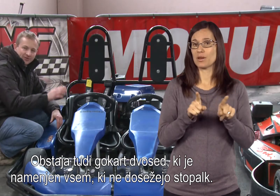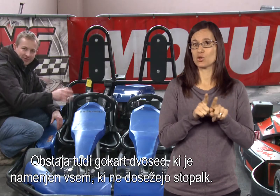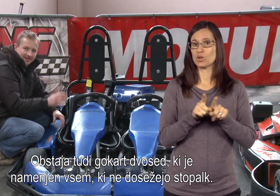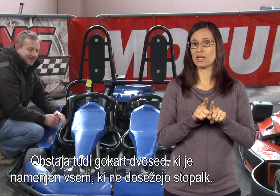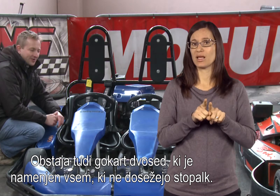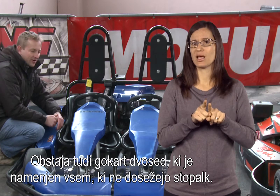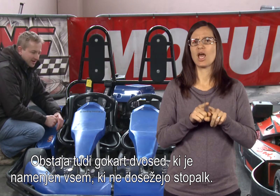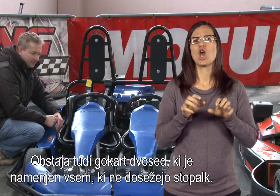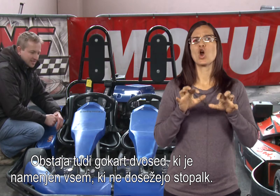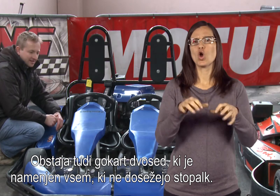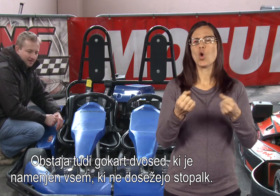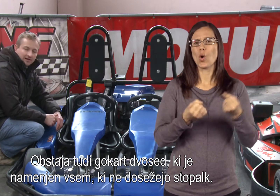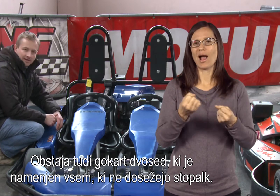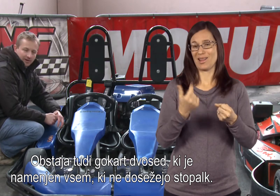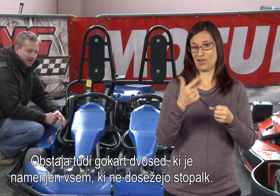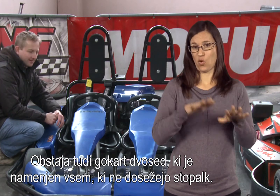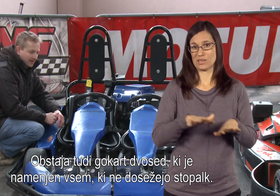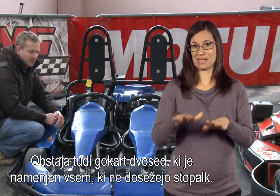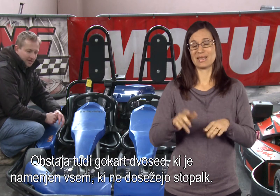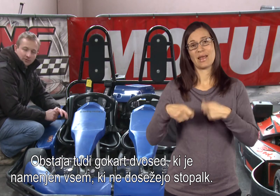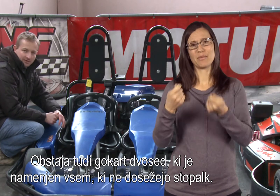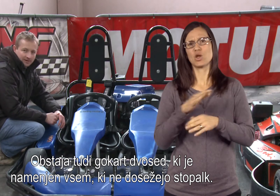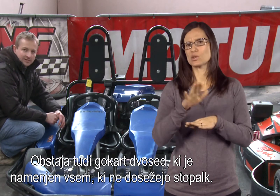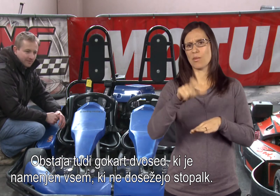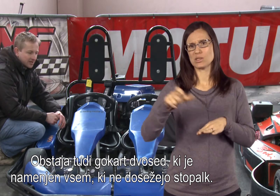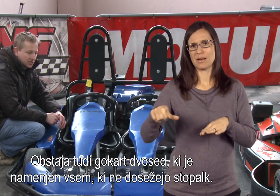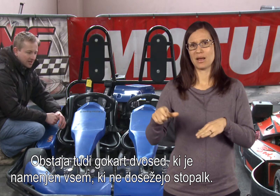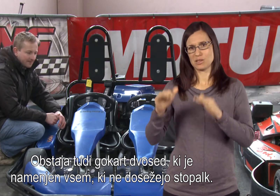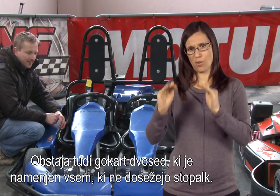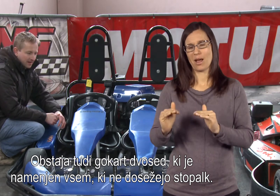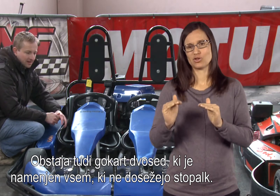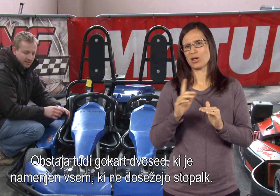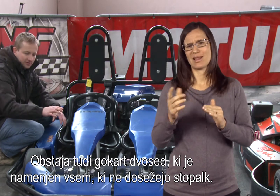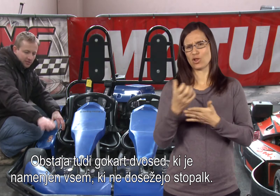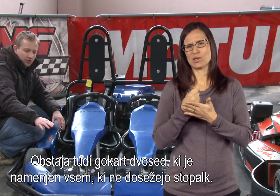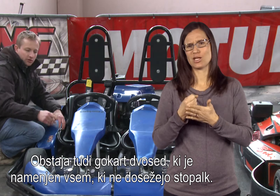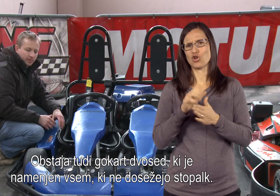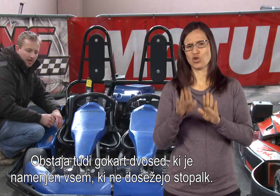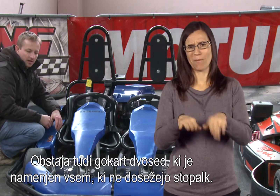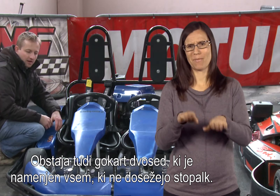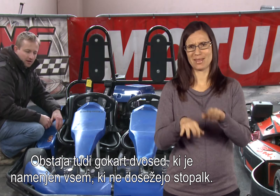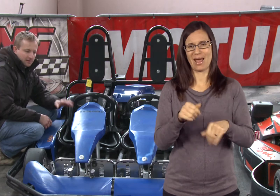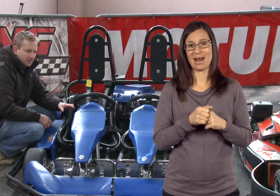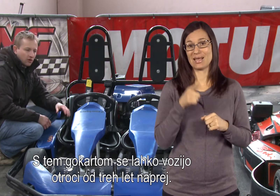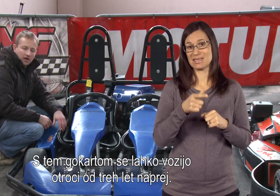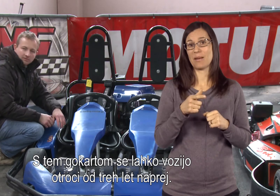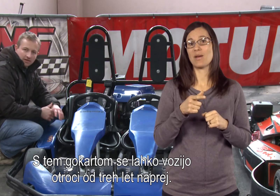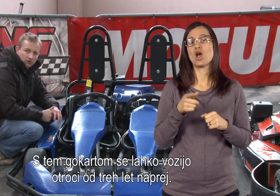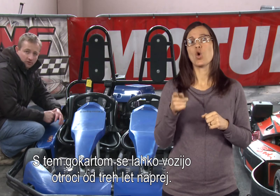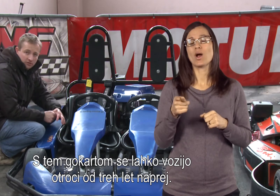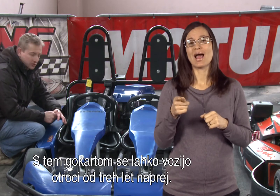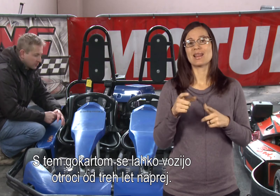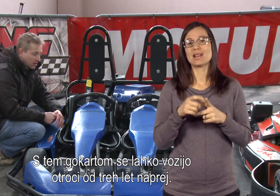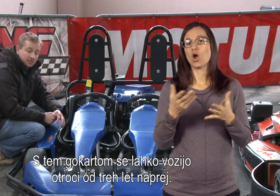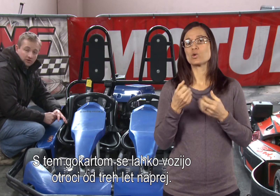Obstaja pa tudi go-kart dvosed, ki je namenjen vsem osebam, ki so manjši in ne dosežejo do pedal. S tem go-kartom se